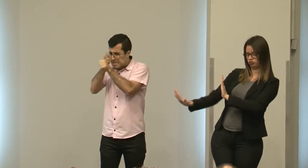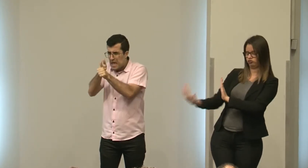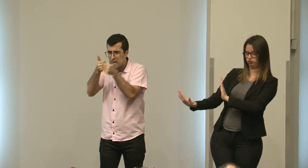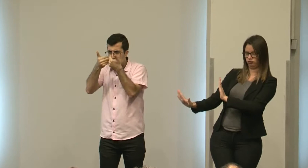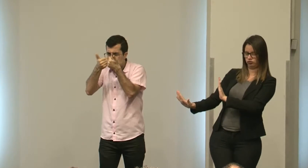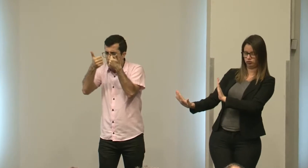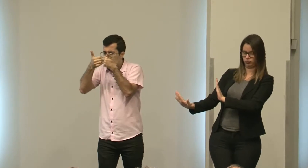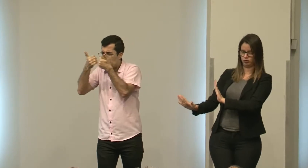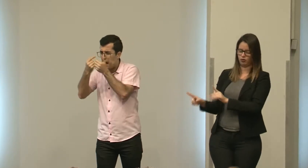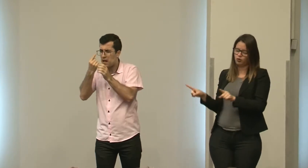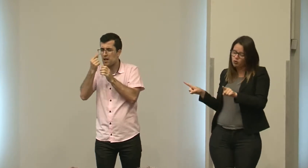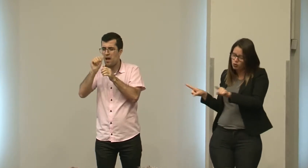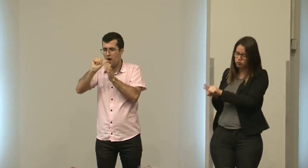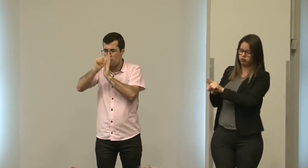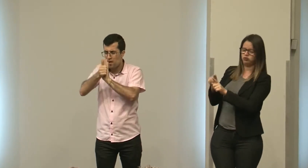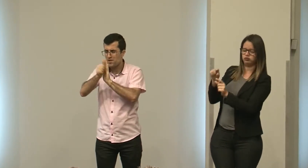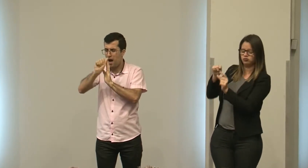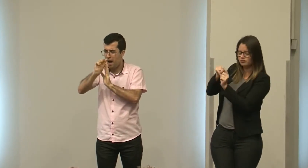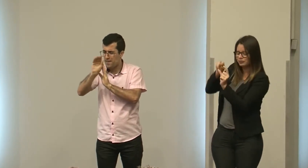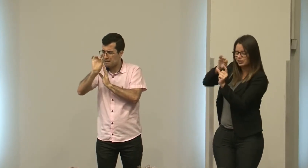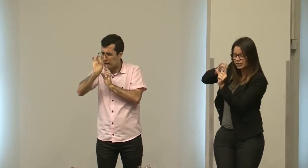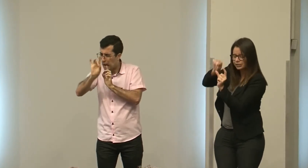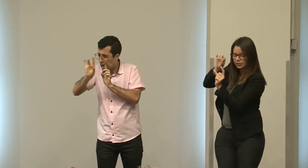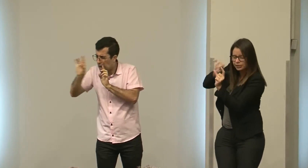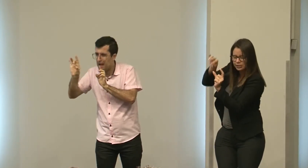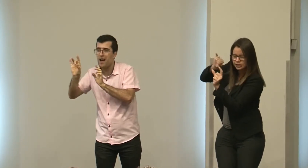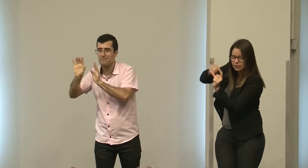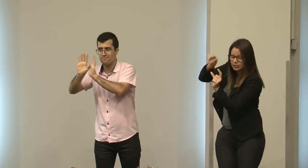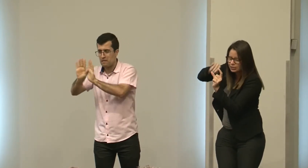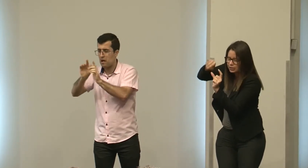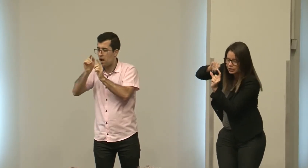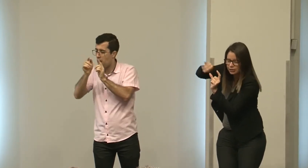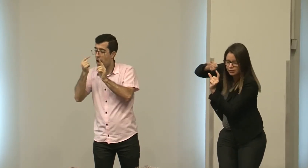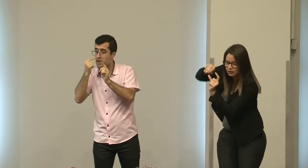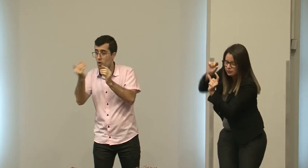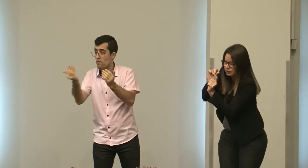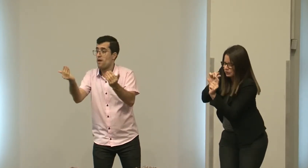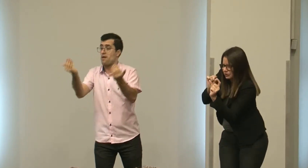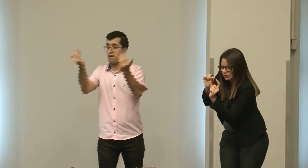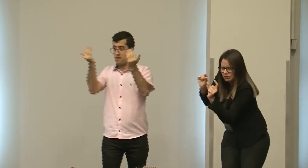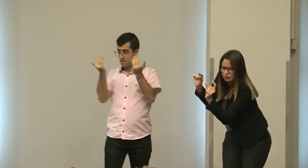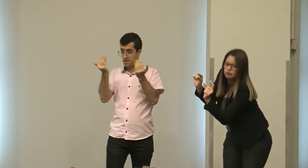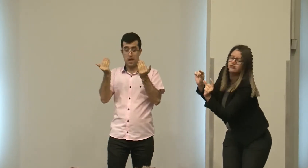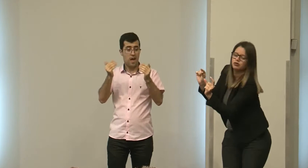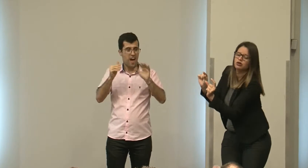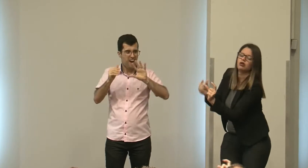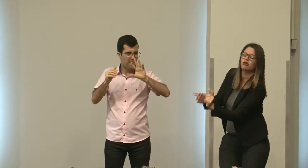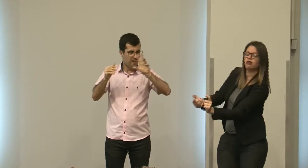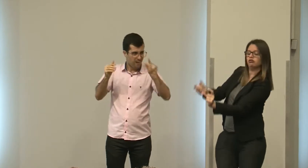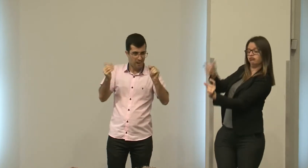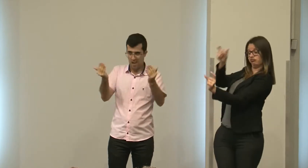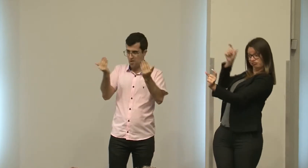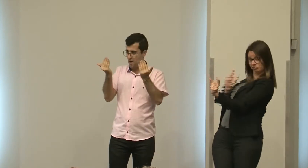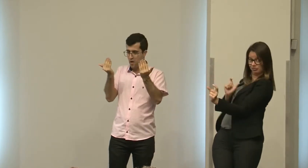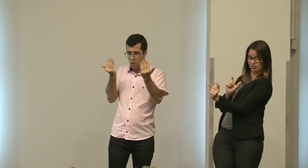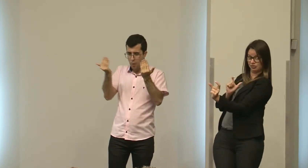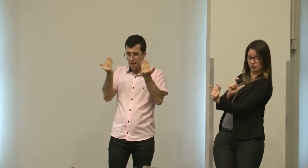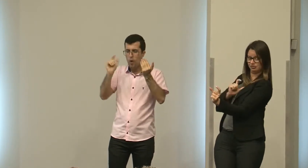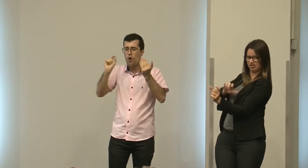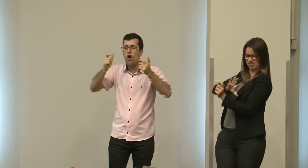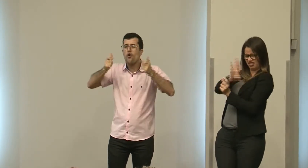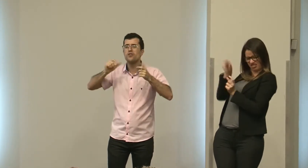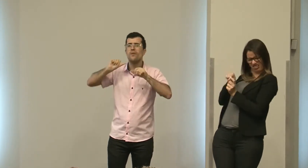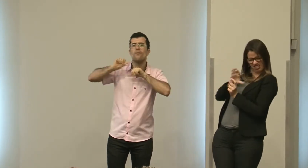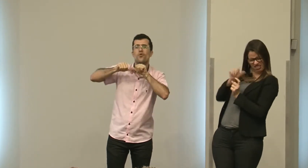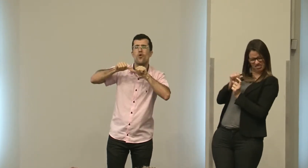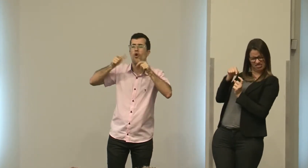Fazer o alfabeto analítico. Quando nós separamos o alfabeto letra por letra, e aí, então,